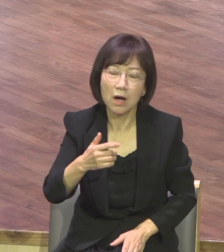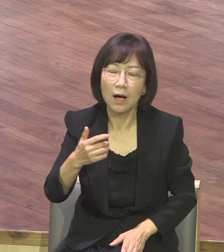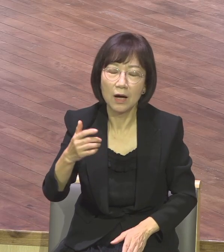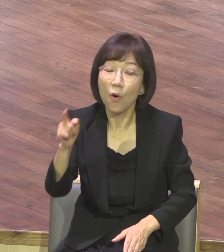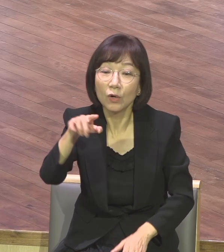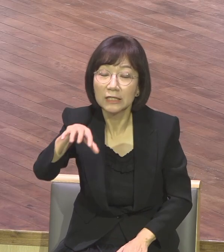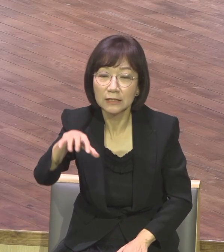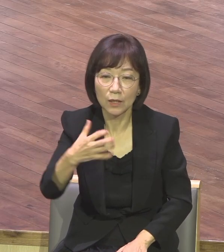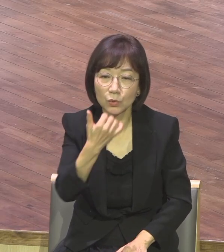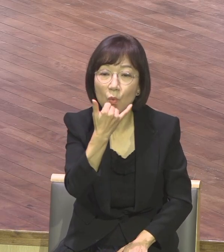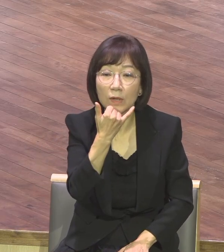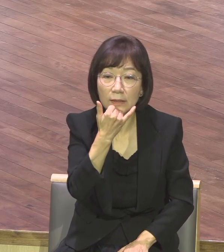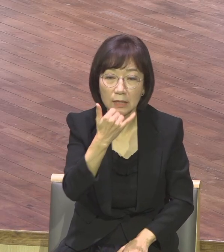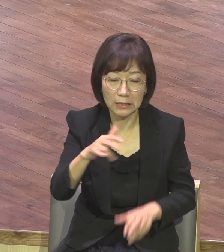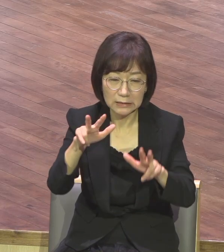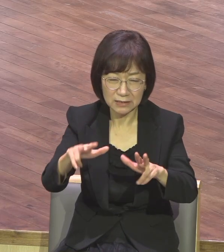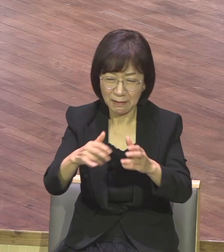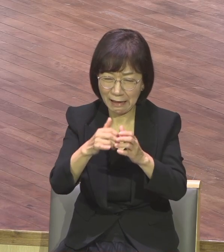인본주의.